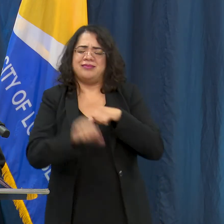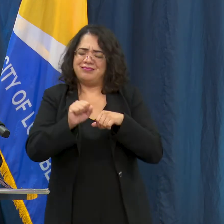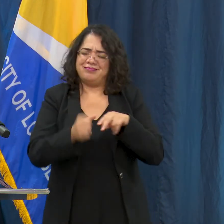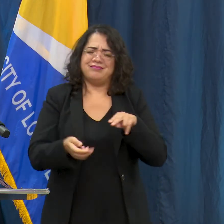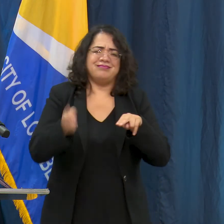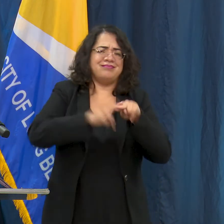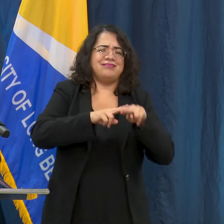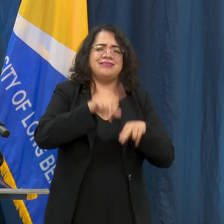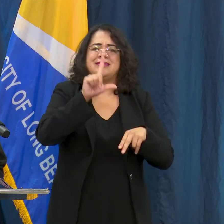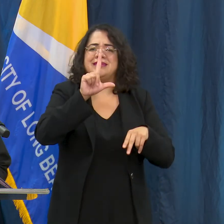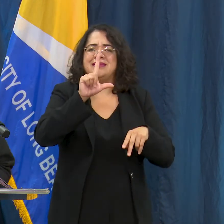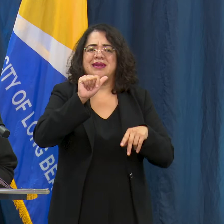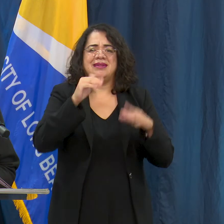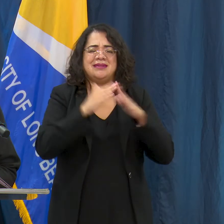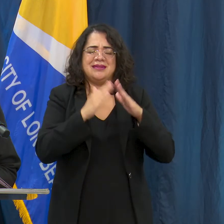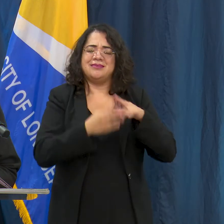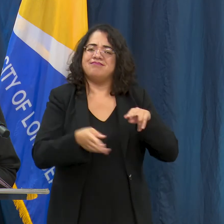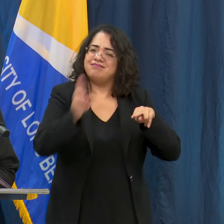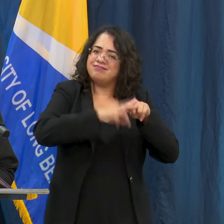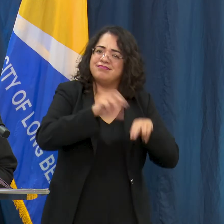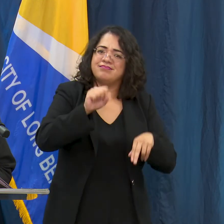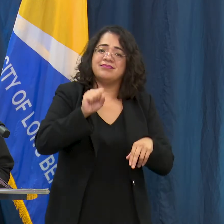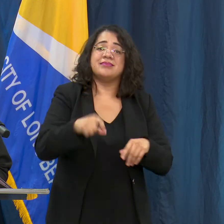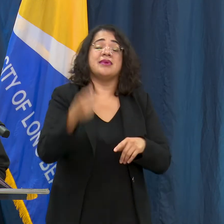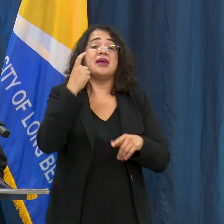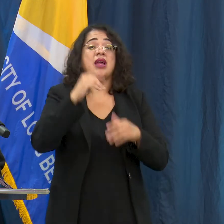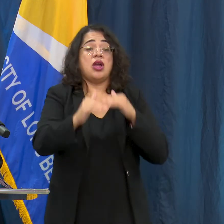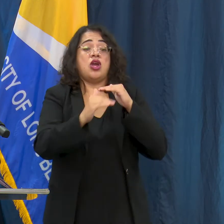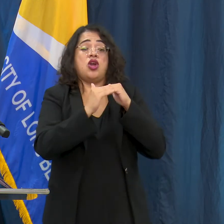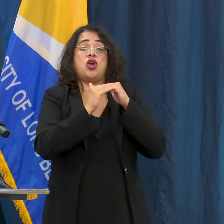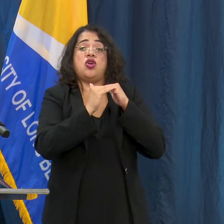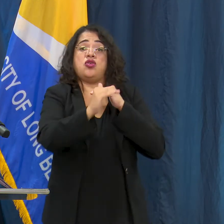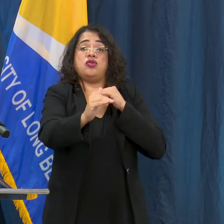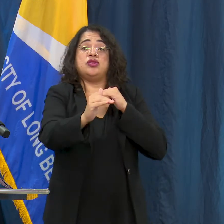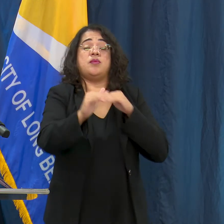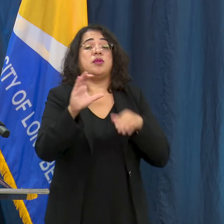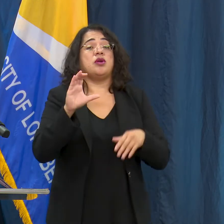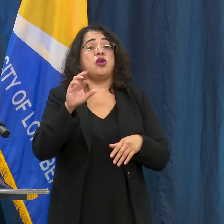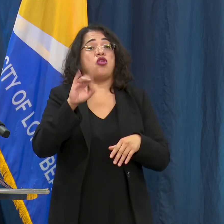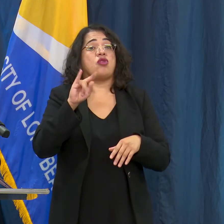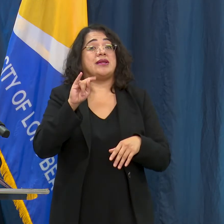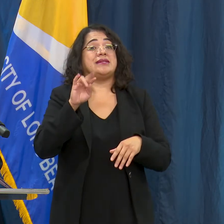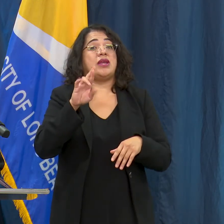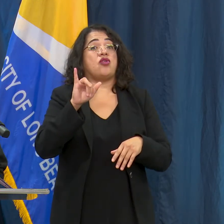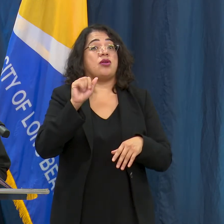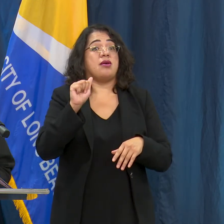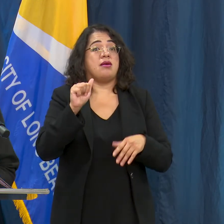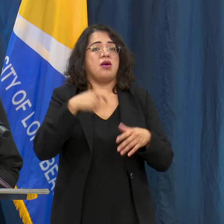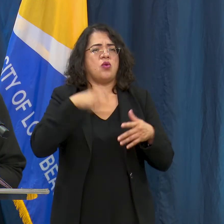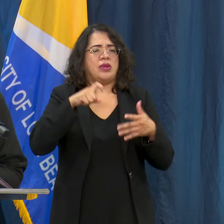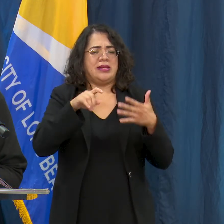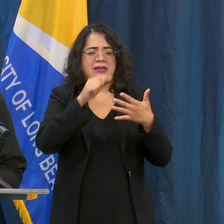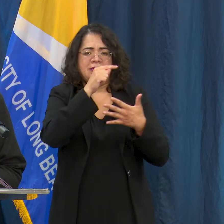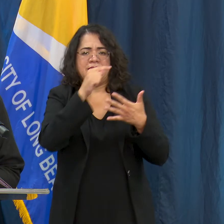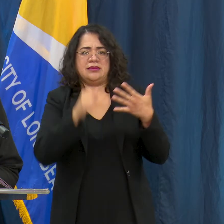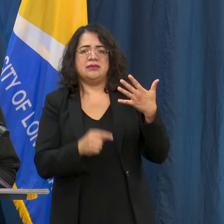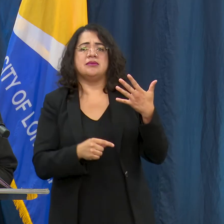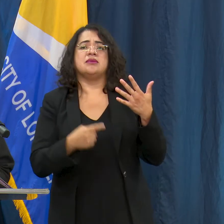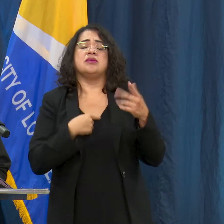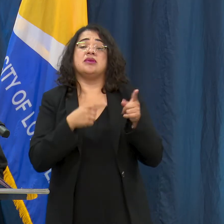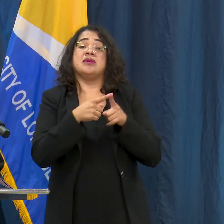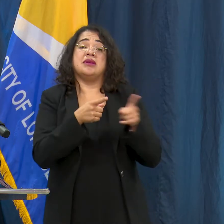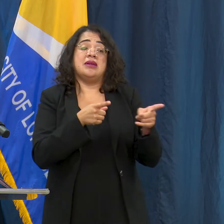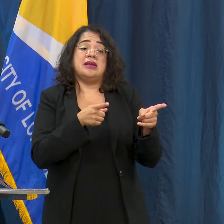criterios de estabilidad. Es cuánto los criterios de estabilidad estamos cumpliendo todos los indicadores menos 2. Velocidad